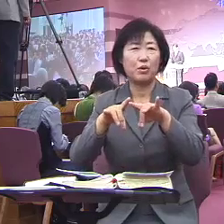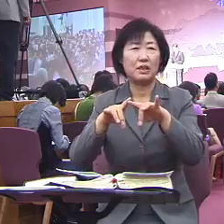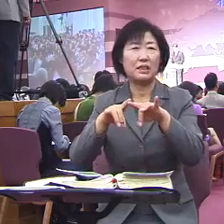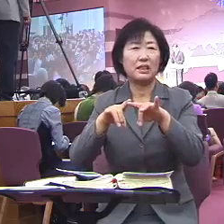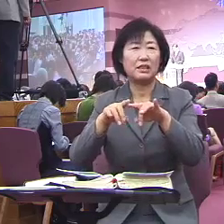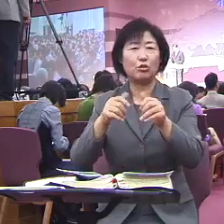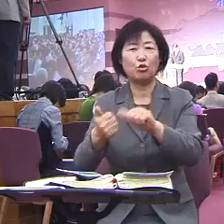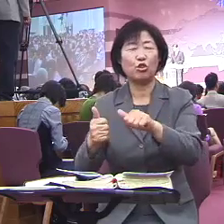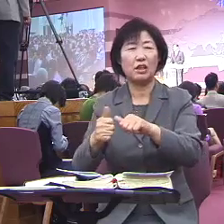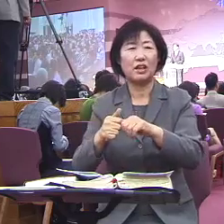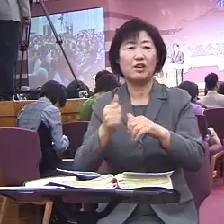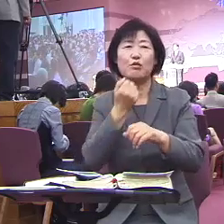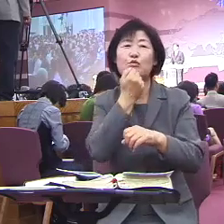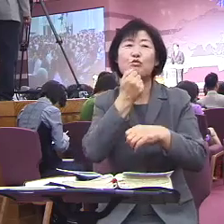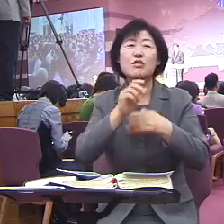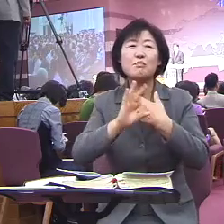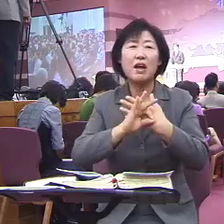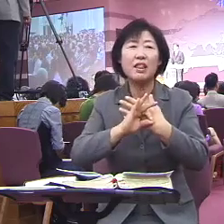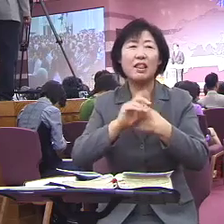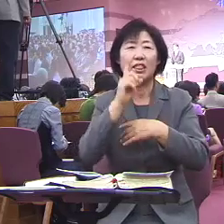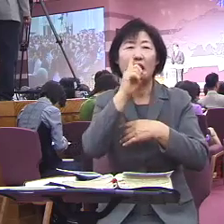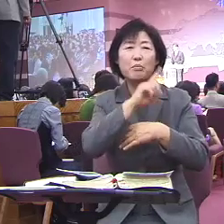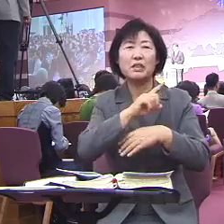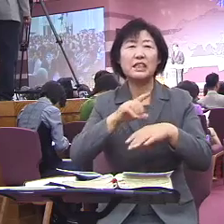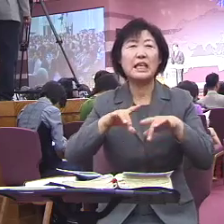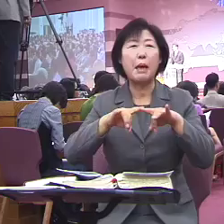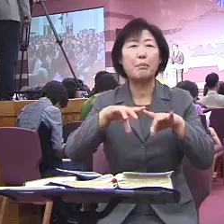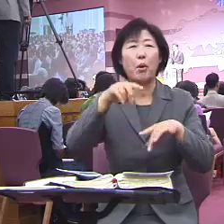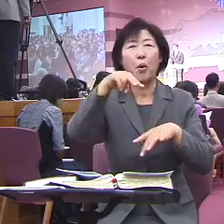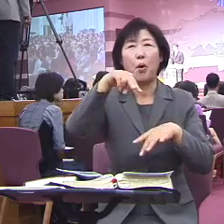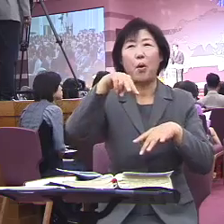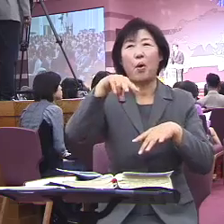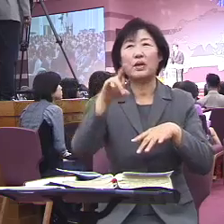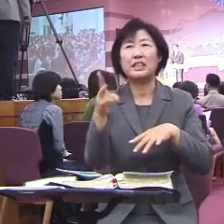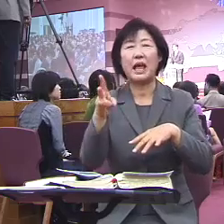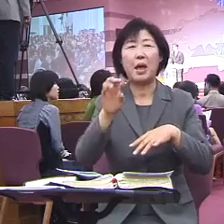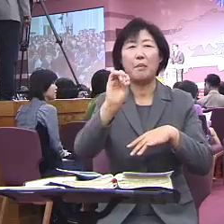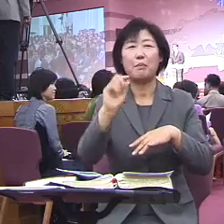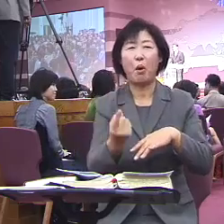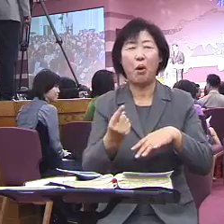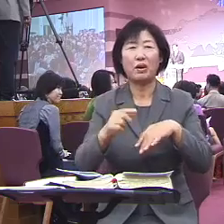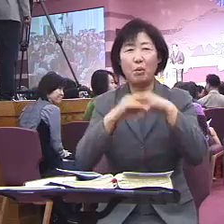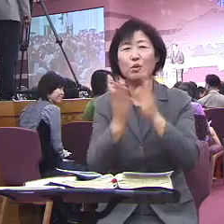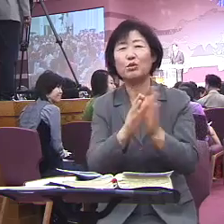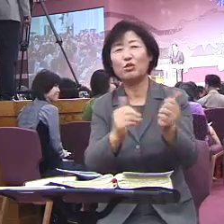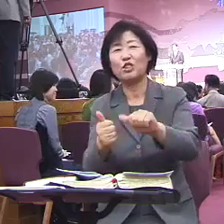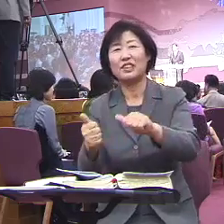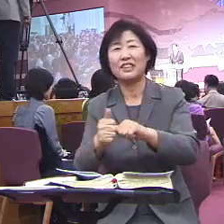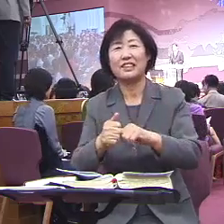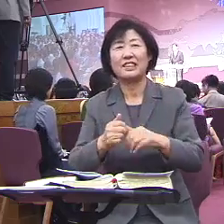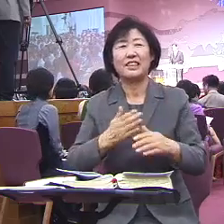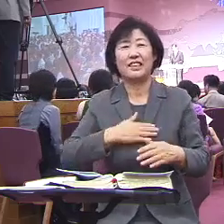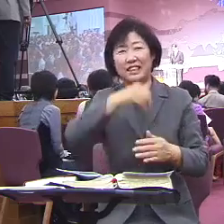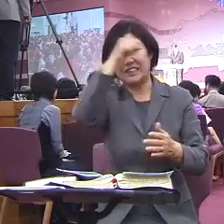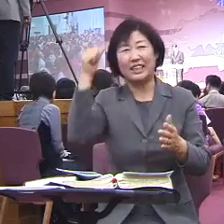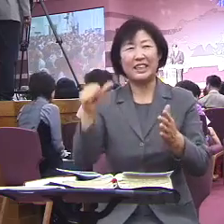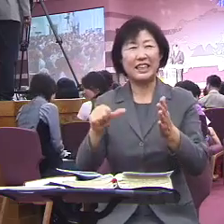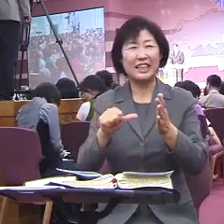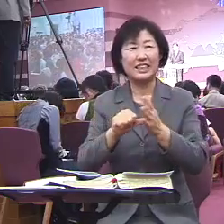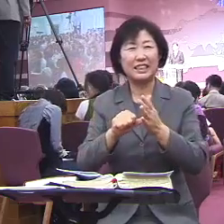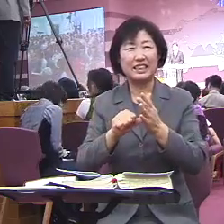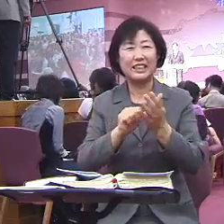이렇게 말씀해 보시죠. 내 생애 최고의 순간은 아직 오지 않았습니다. 내 생애 최고의 순간은 아직